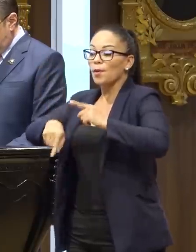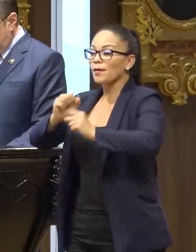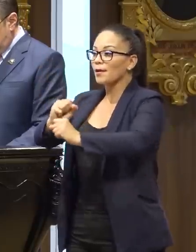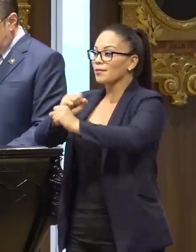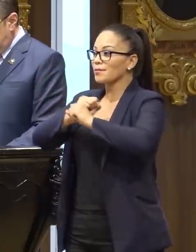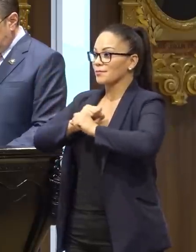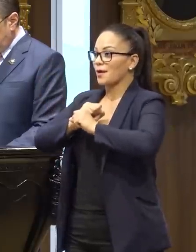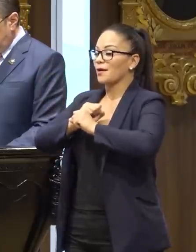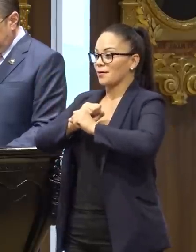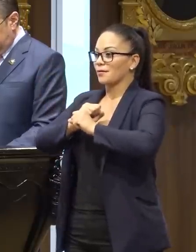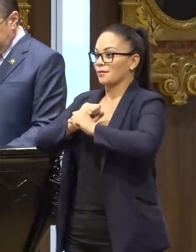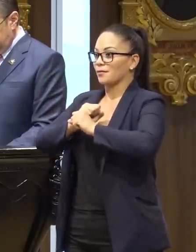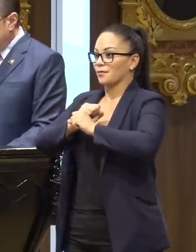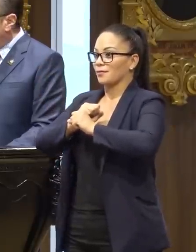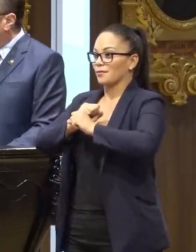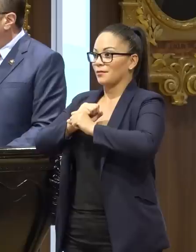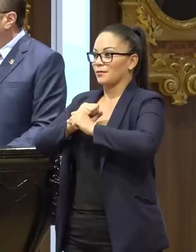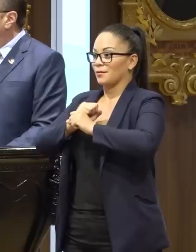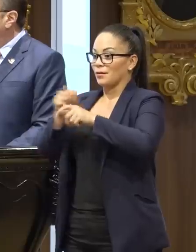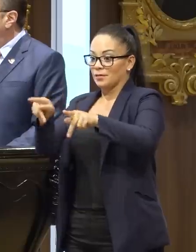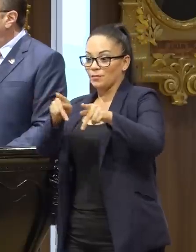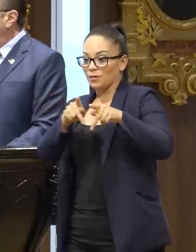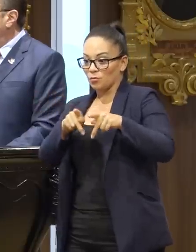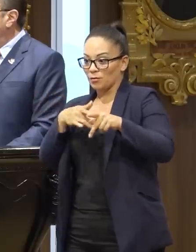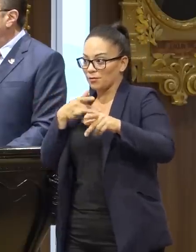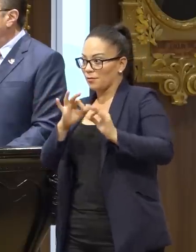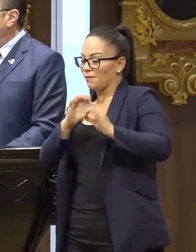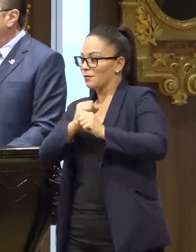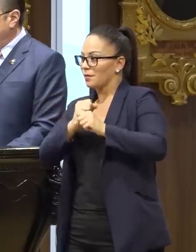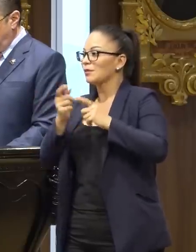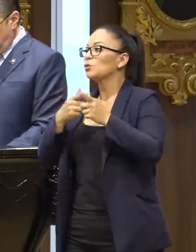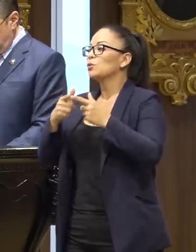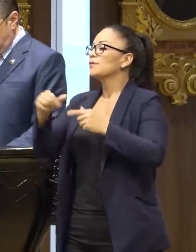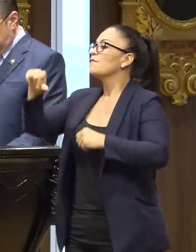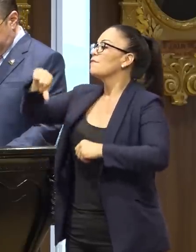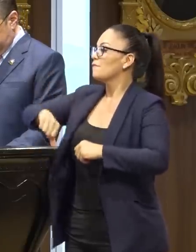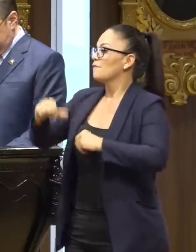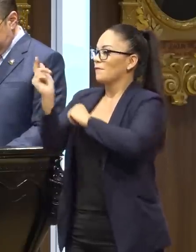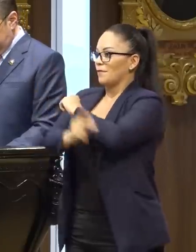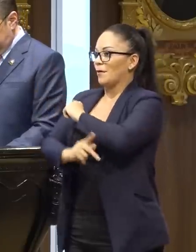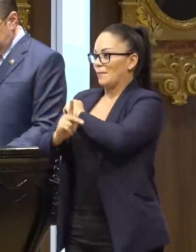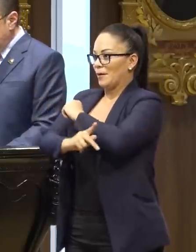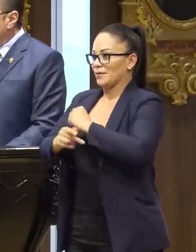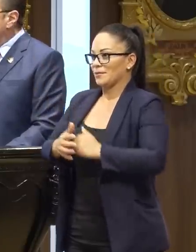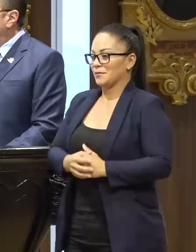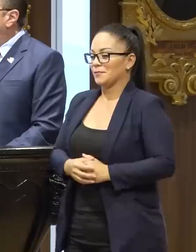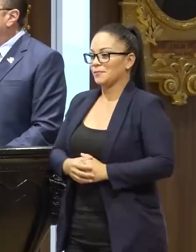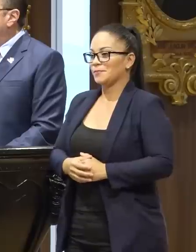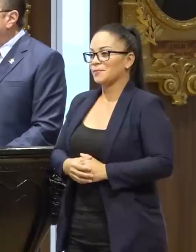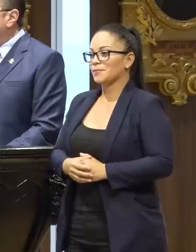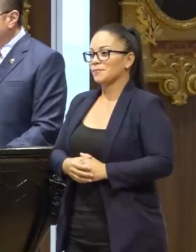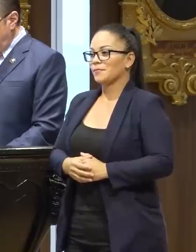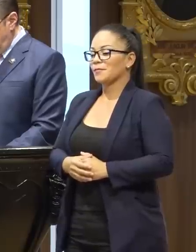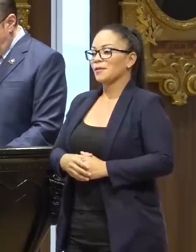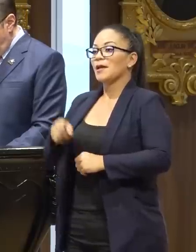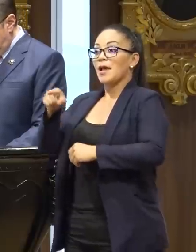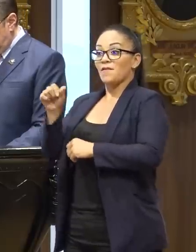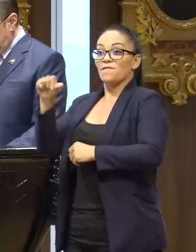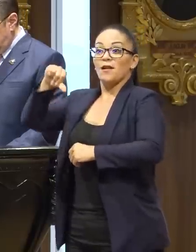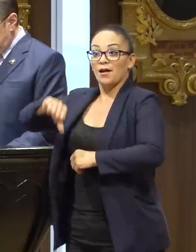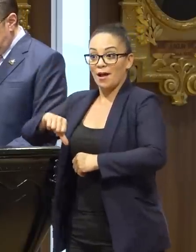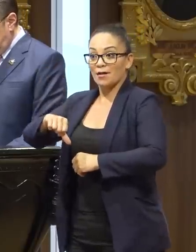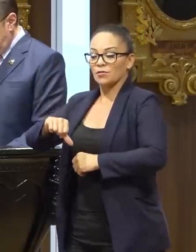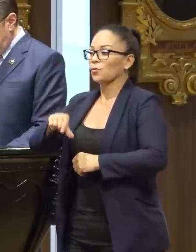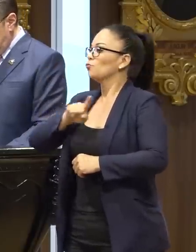la seguridad de sus habitantes, hemos fracasado como país. Y el fracaso no